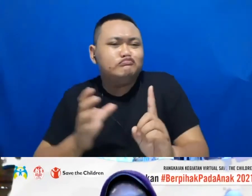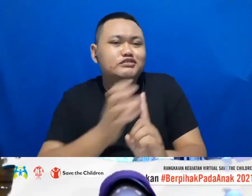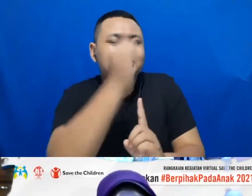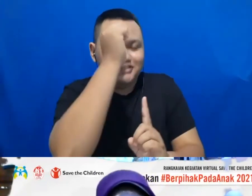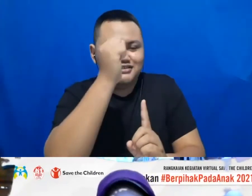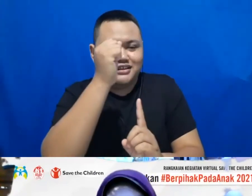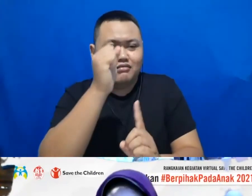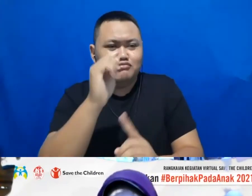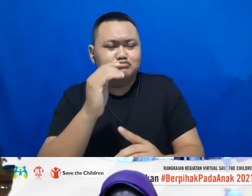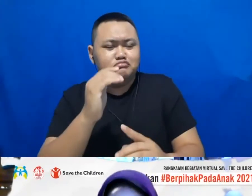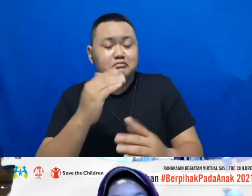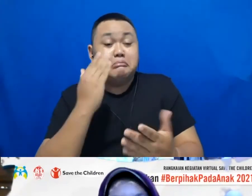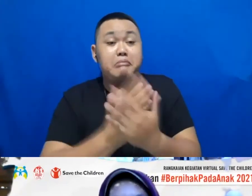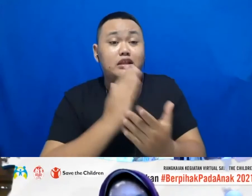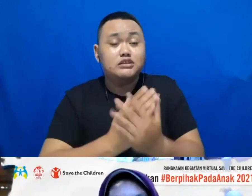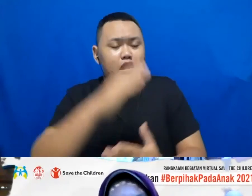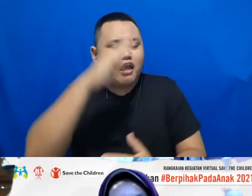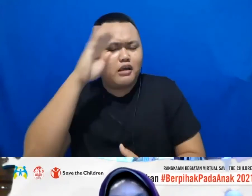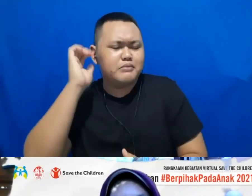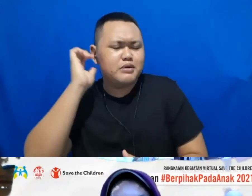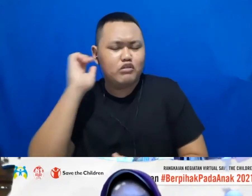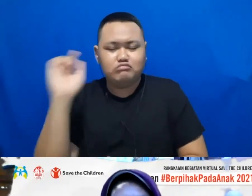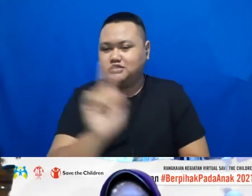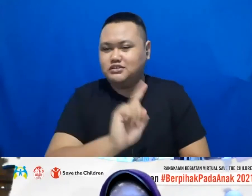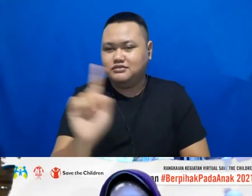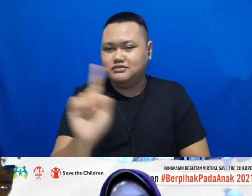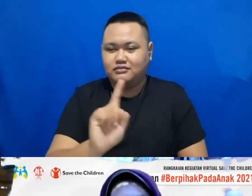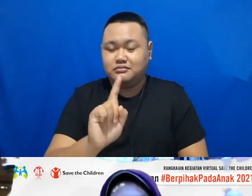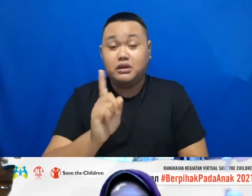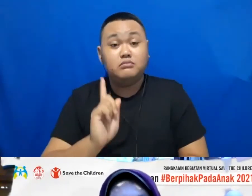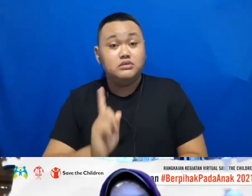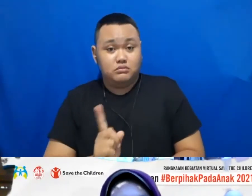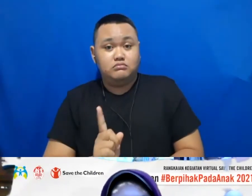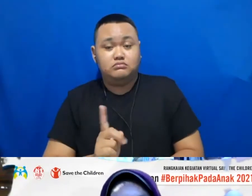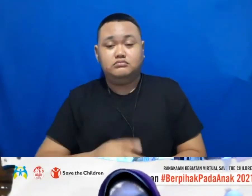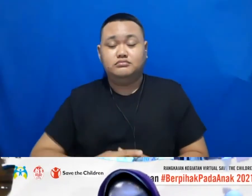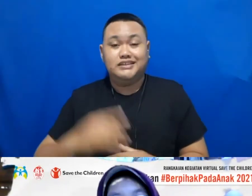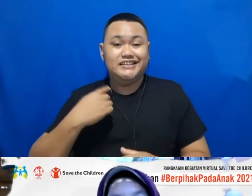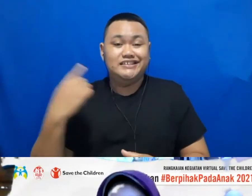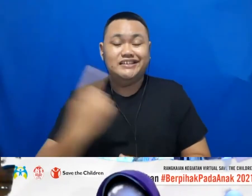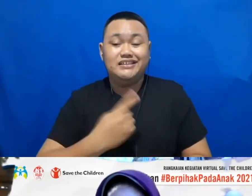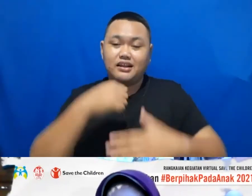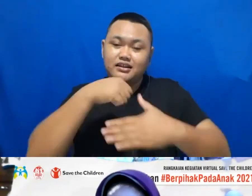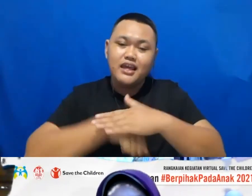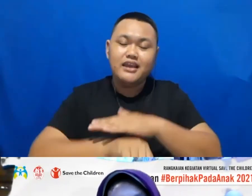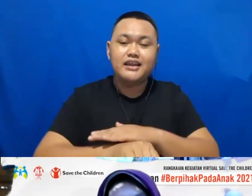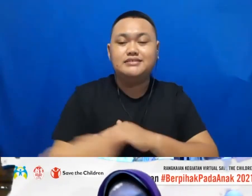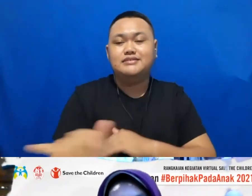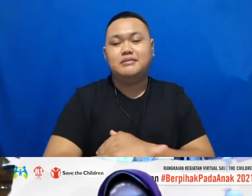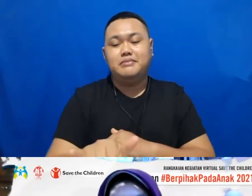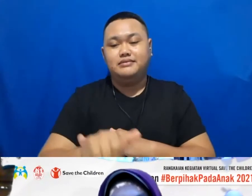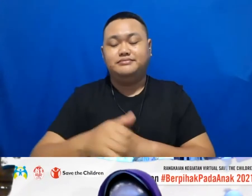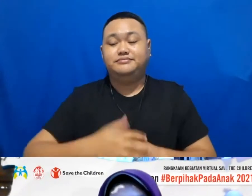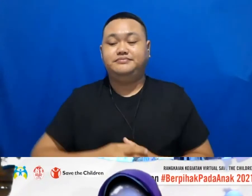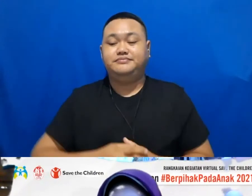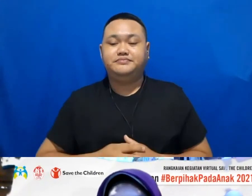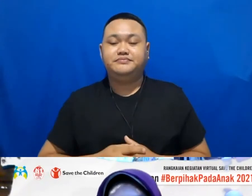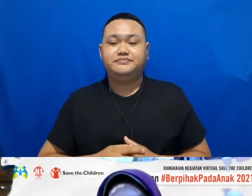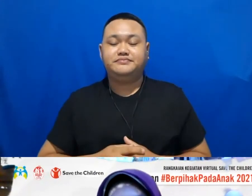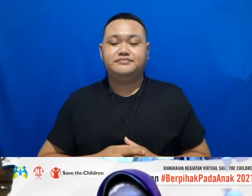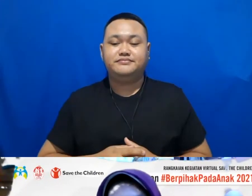proses diskusi itu biasanya di satu waktu kita memberikan kesempatan untuk mempresentasikan hasil